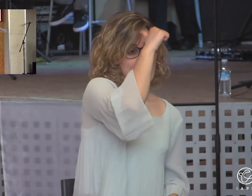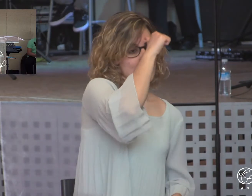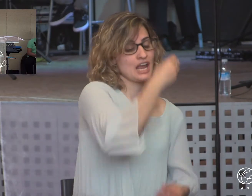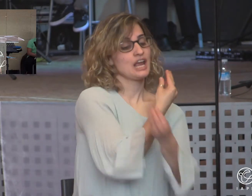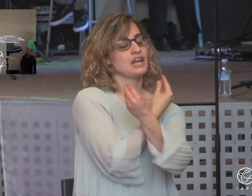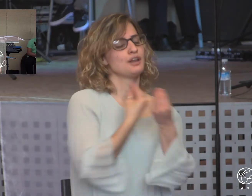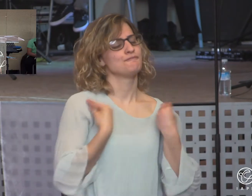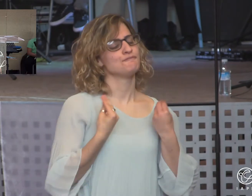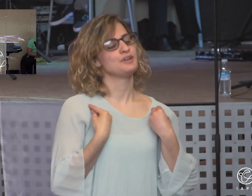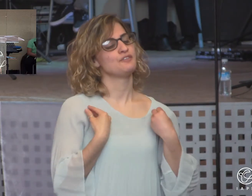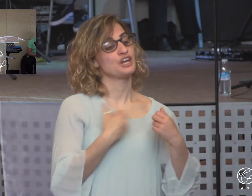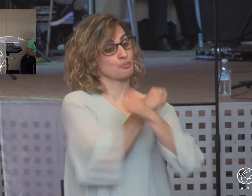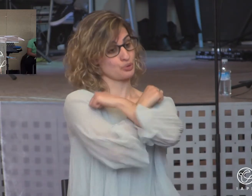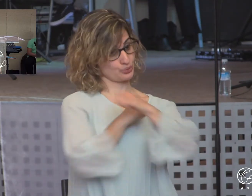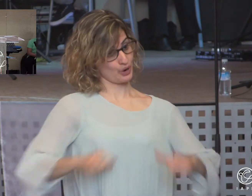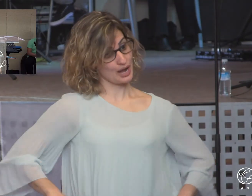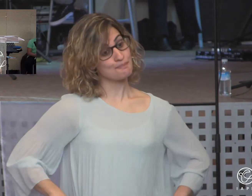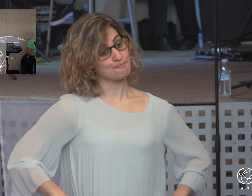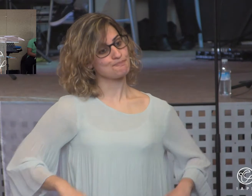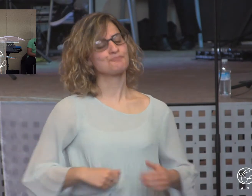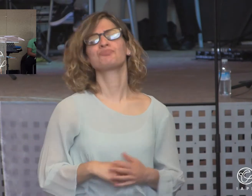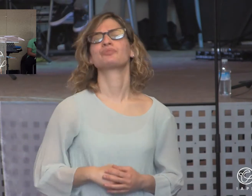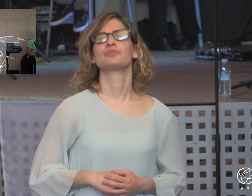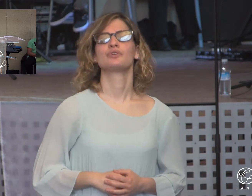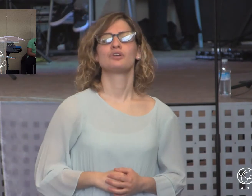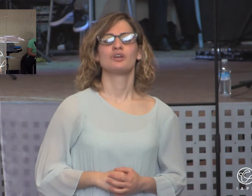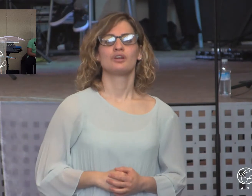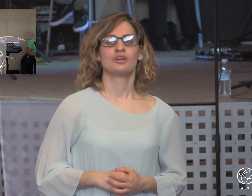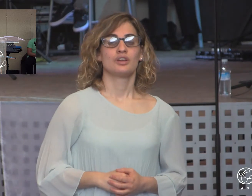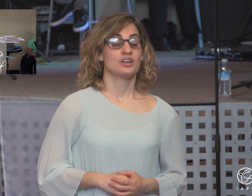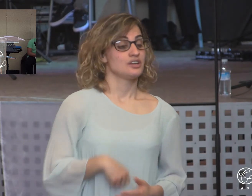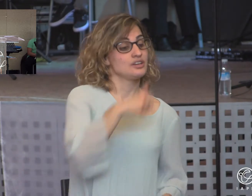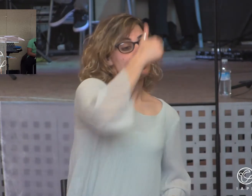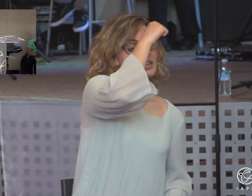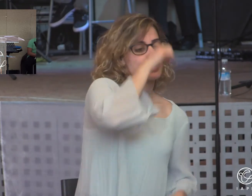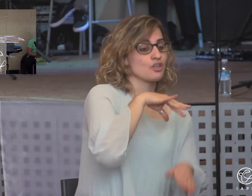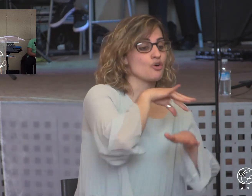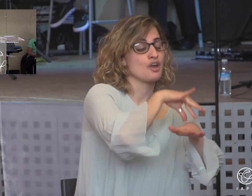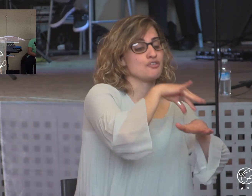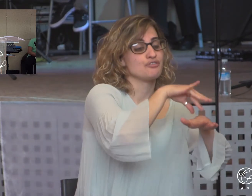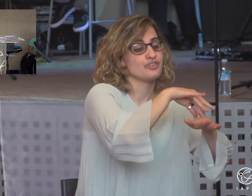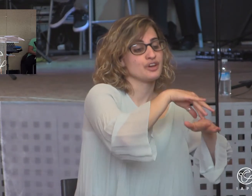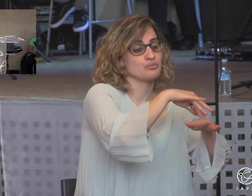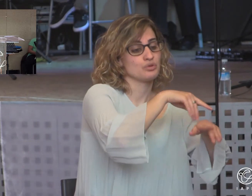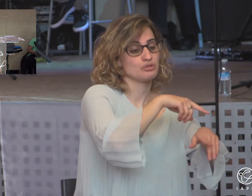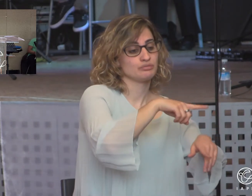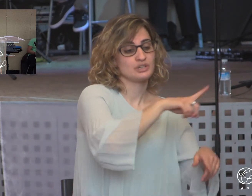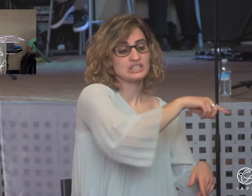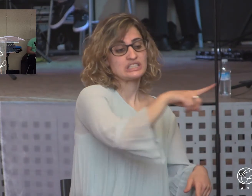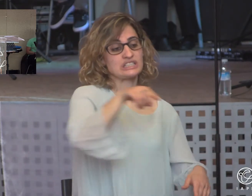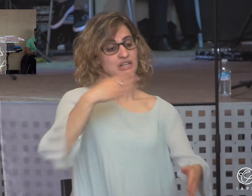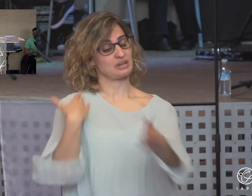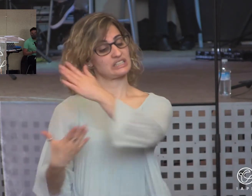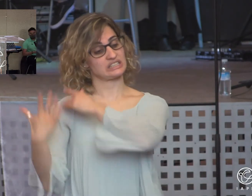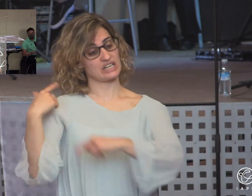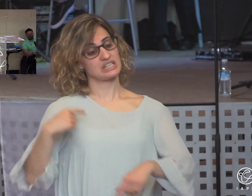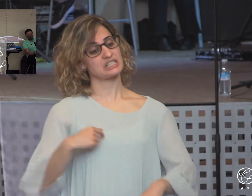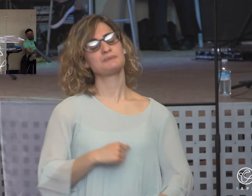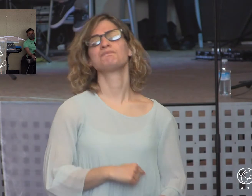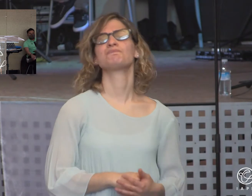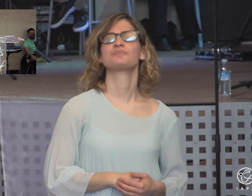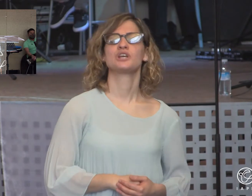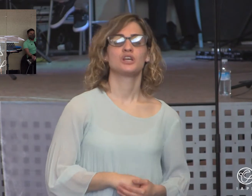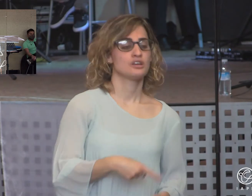importante y nosotros hemos estado clamando delante de Dios para que Dios le tocara y guiase a sus